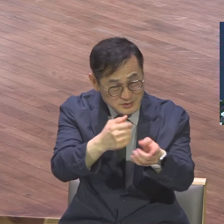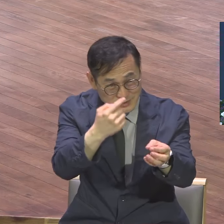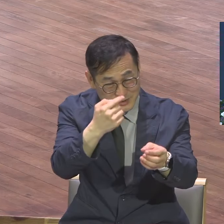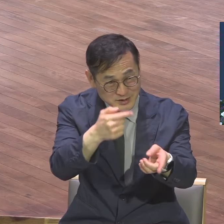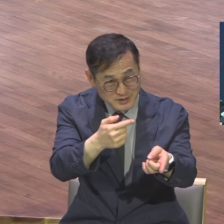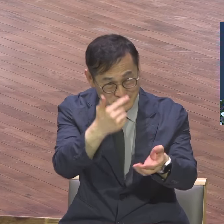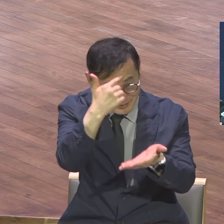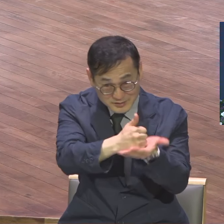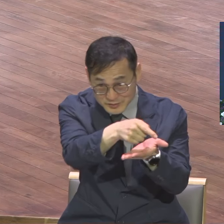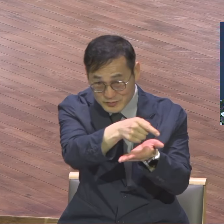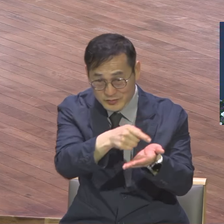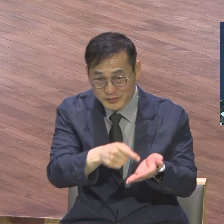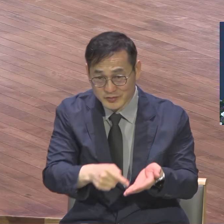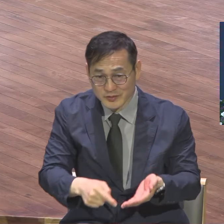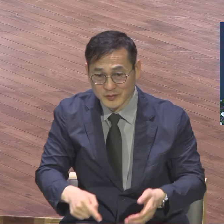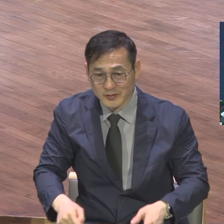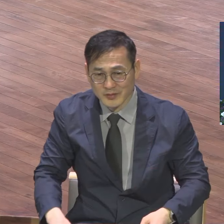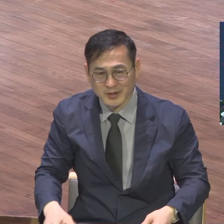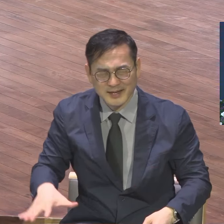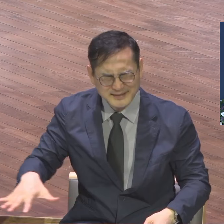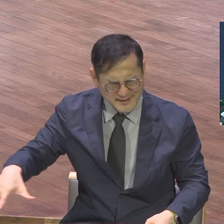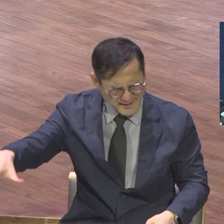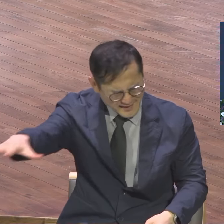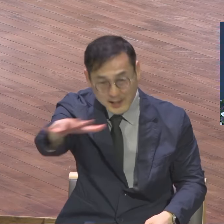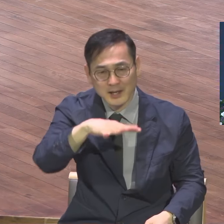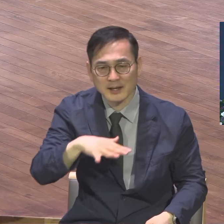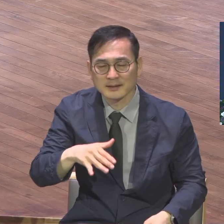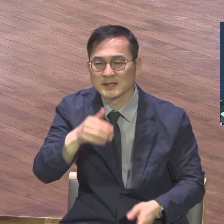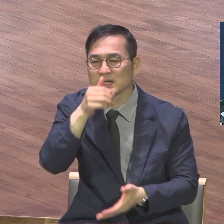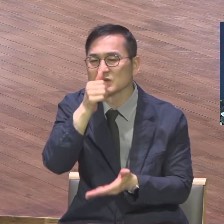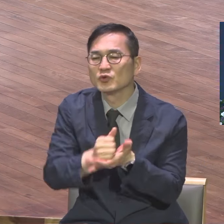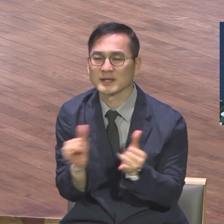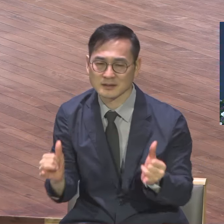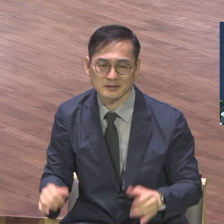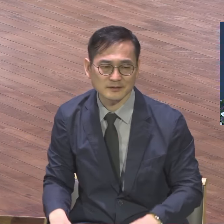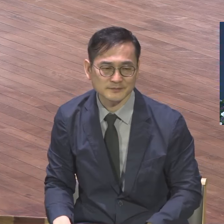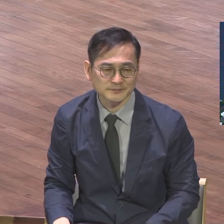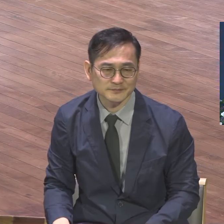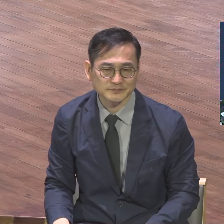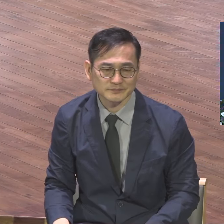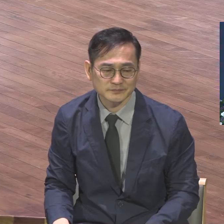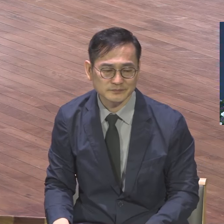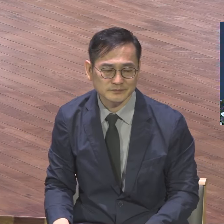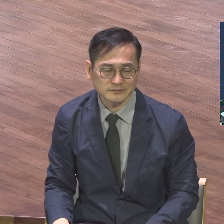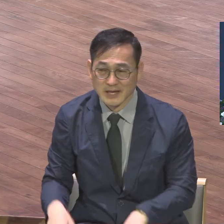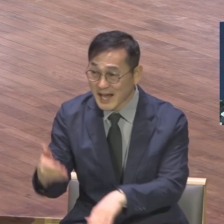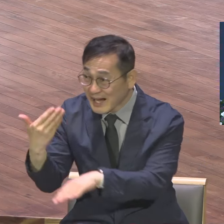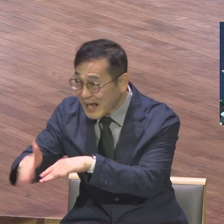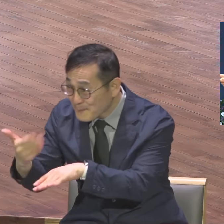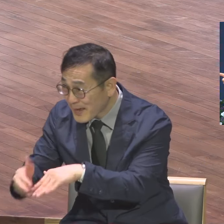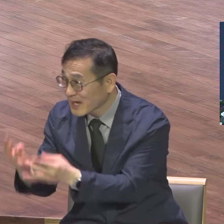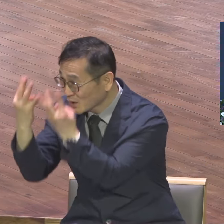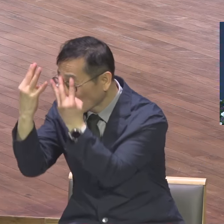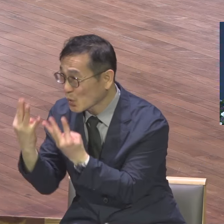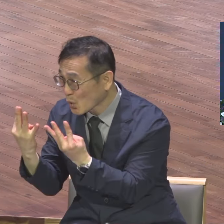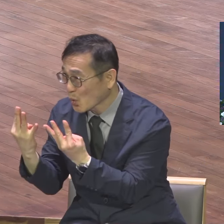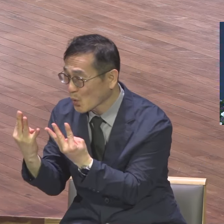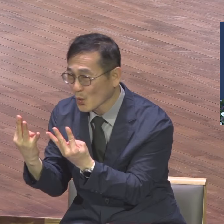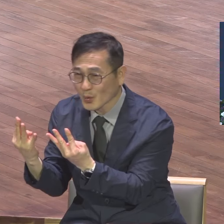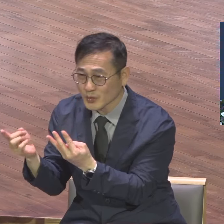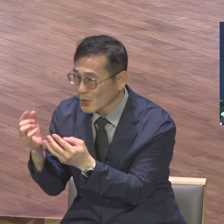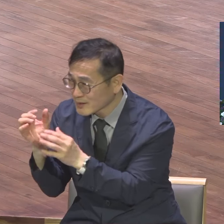40일 금식하는 저 사람도, 저 길거리 저 구두 닦는 사람도, 저 창녀나 깡패도, 교도소는